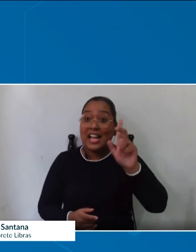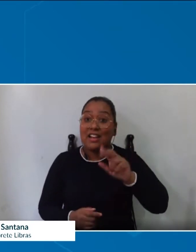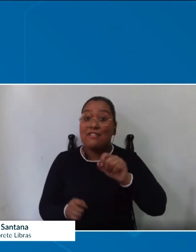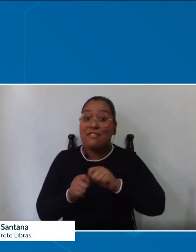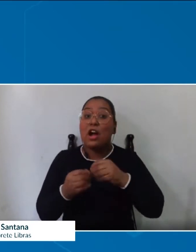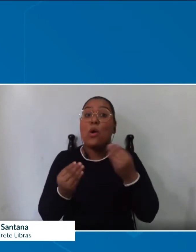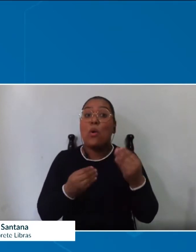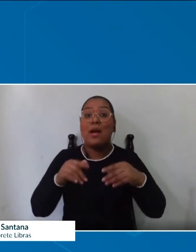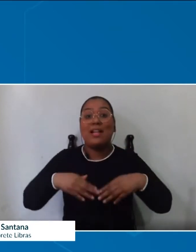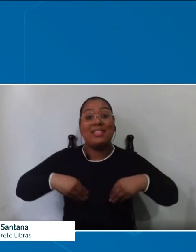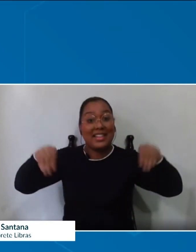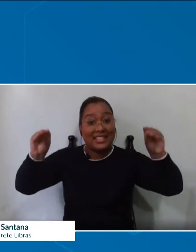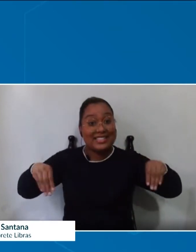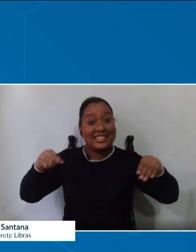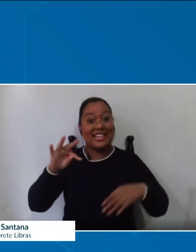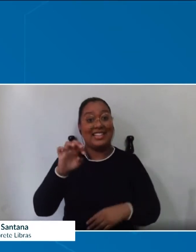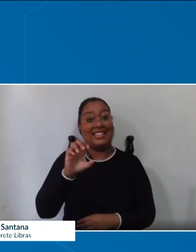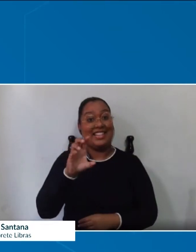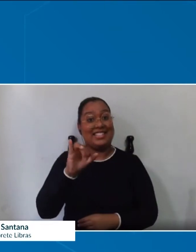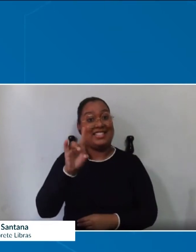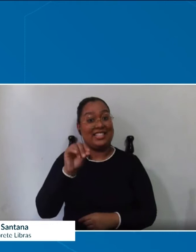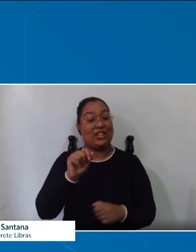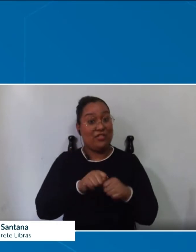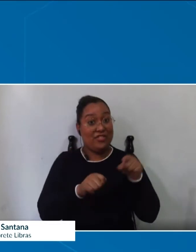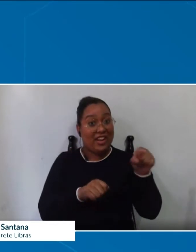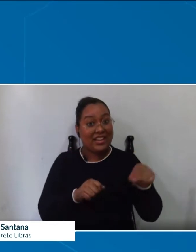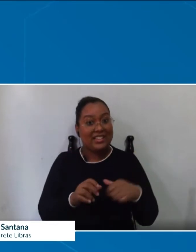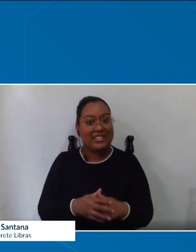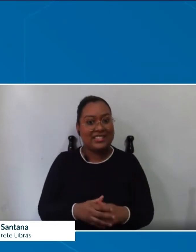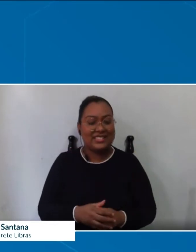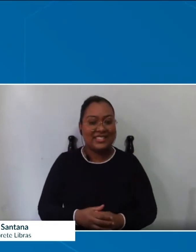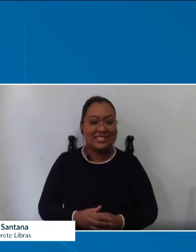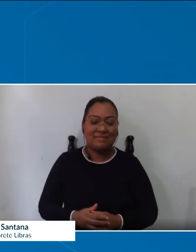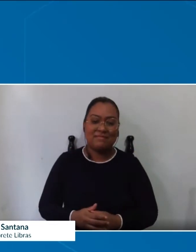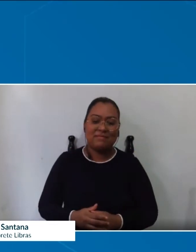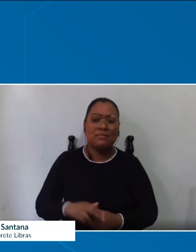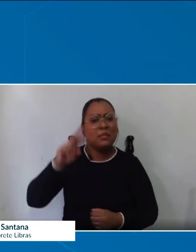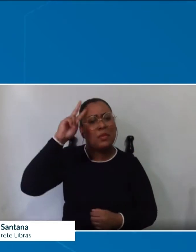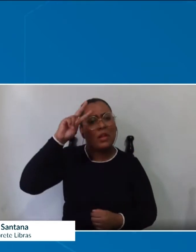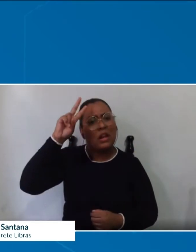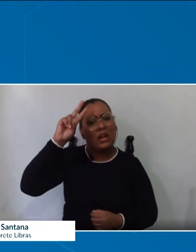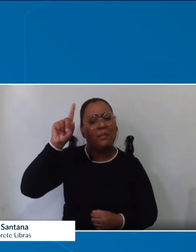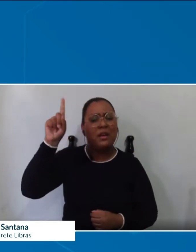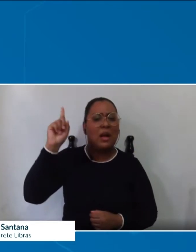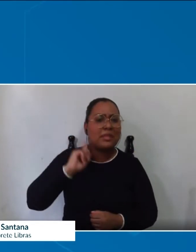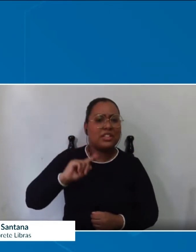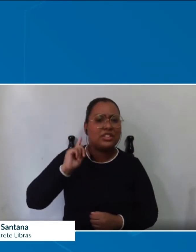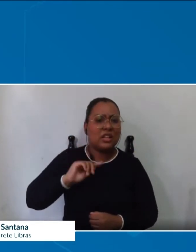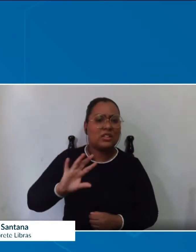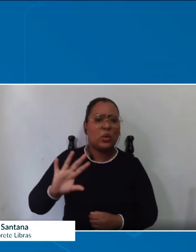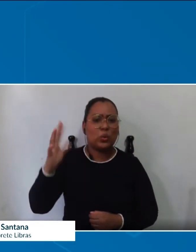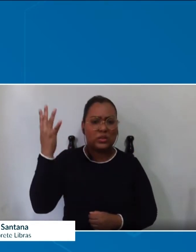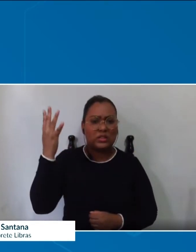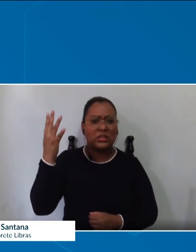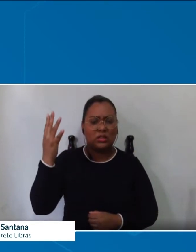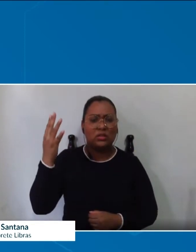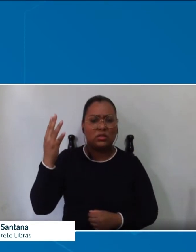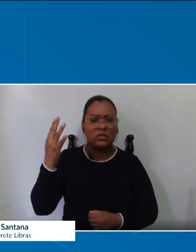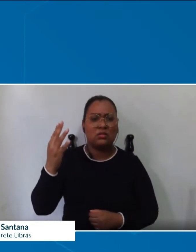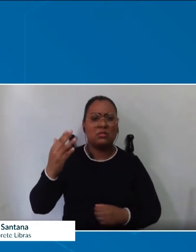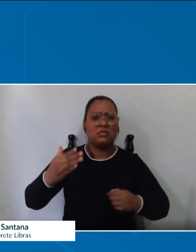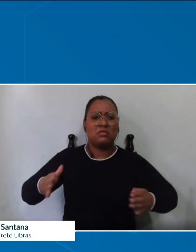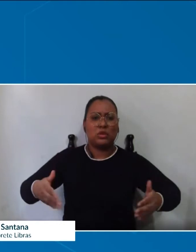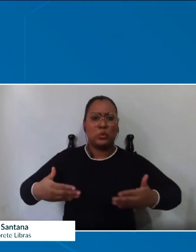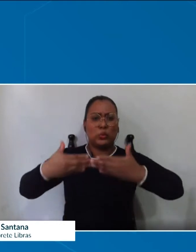tecido. Por exemplo, lembra daquele acidente, os 2 acidentes que nós tivemos lá em Minas Gerais, né? Com aquelas barragens